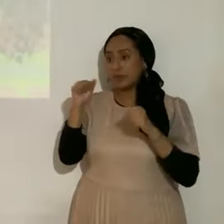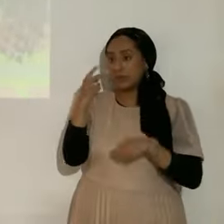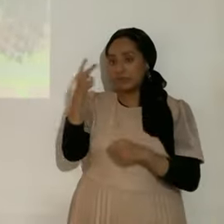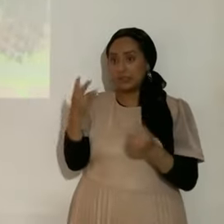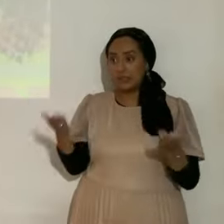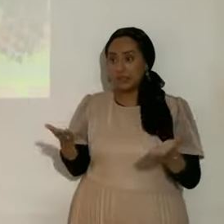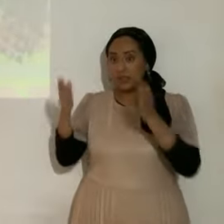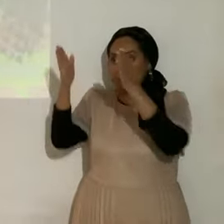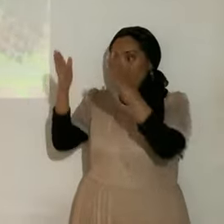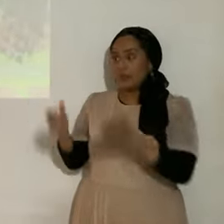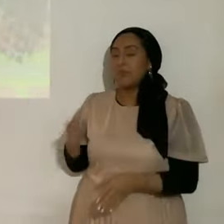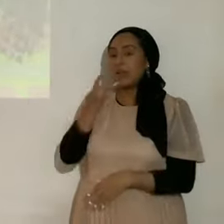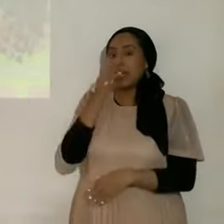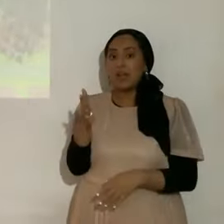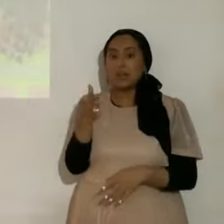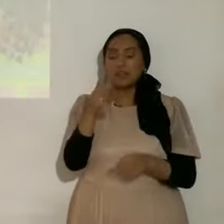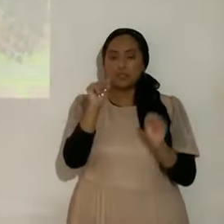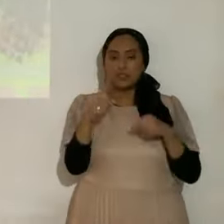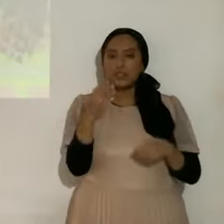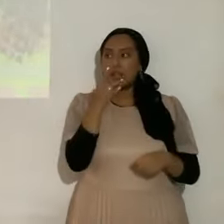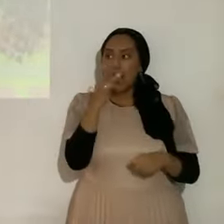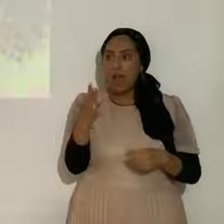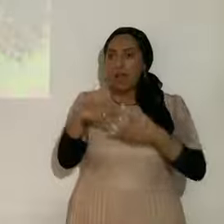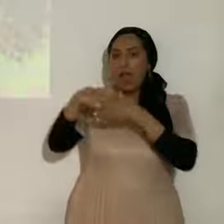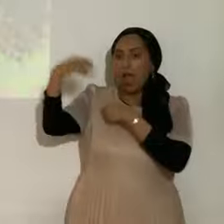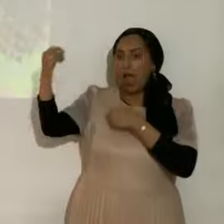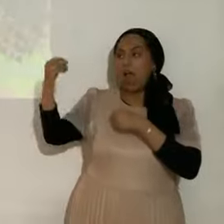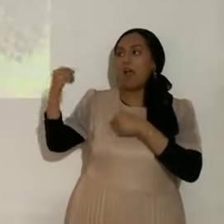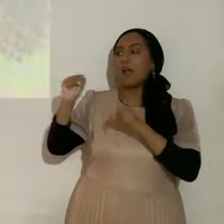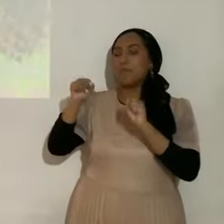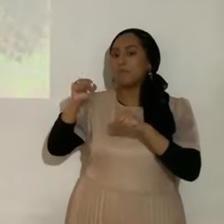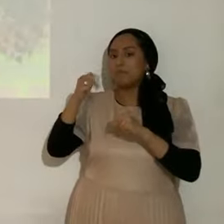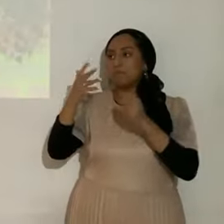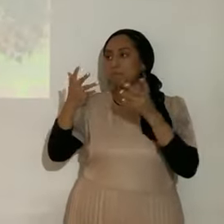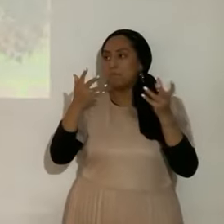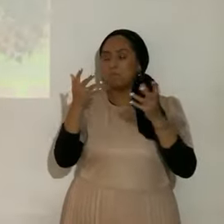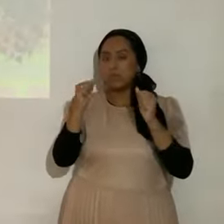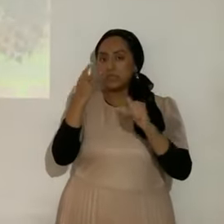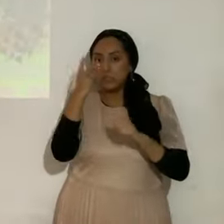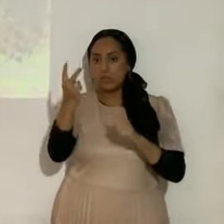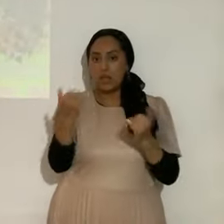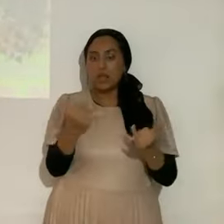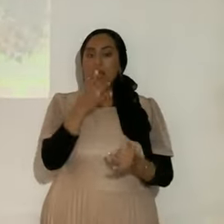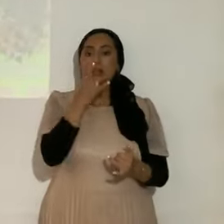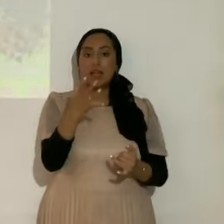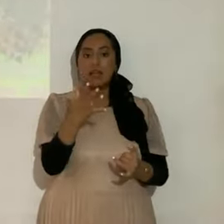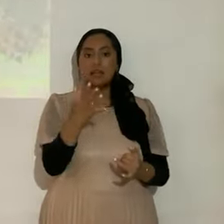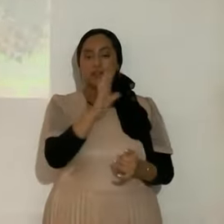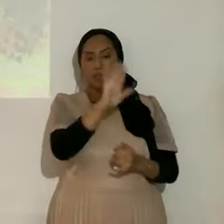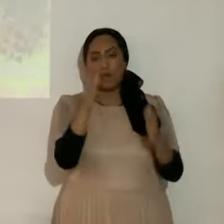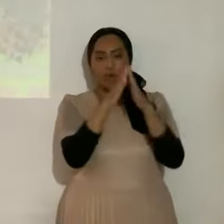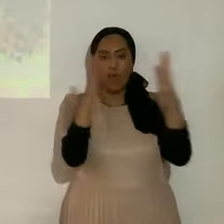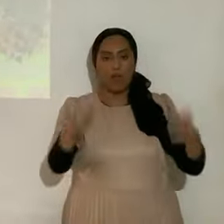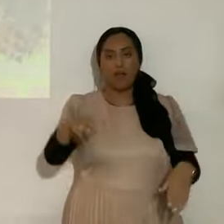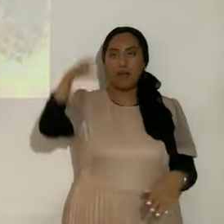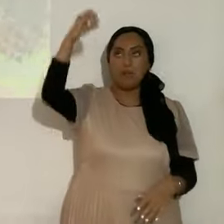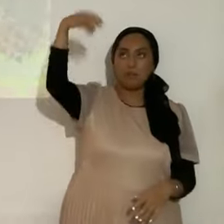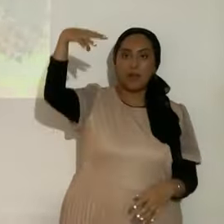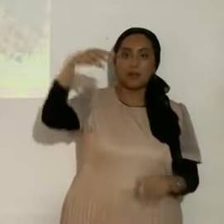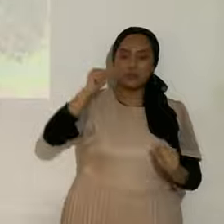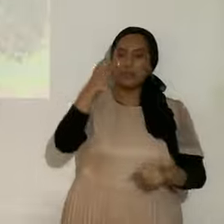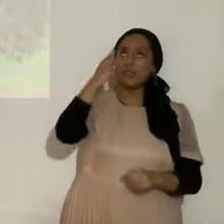física. En este momento ustedes pueden ver la luz, ¿sí? Que se puede notar. Igual allá en sus hogares es una